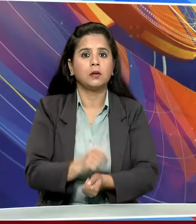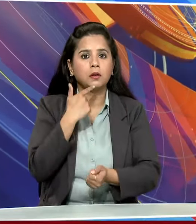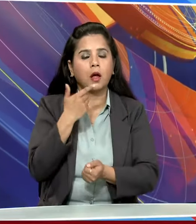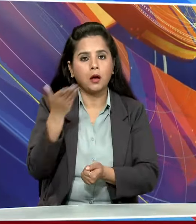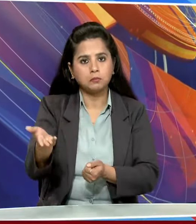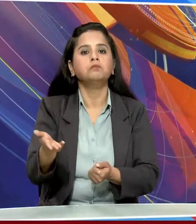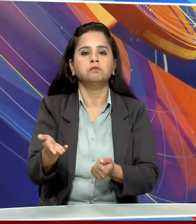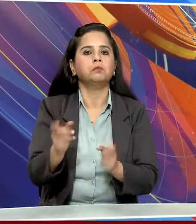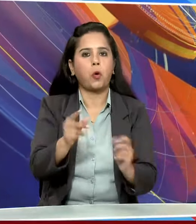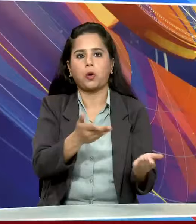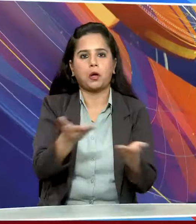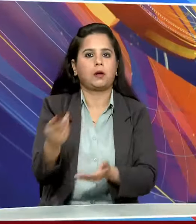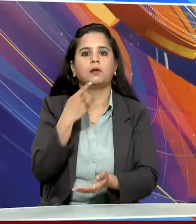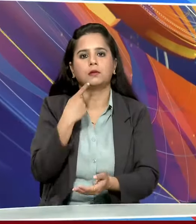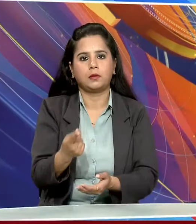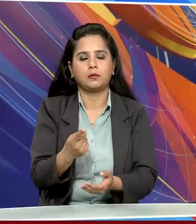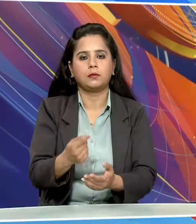स्वागत।